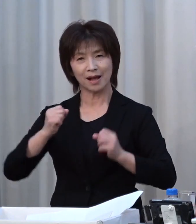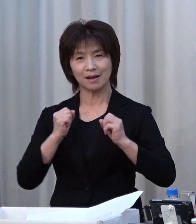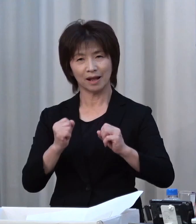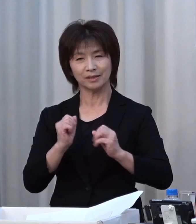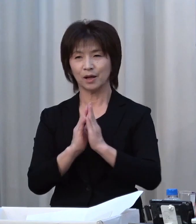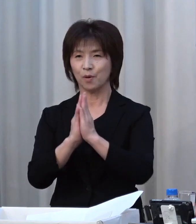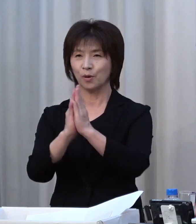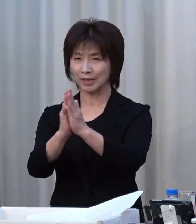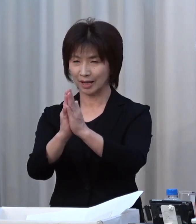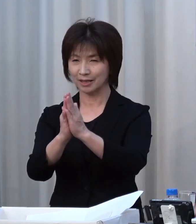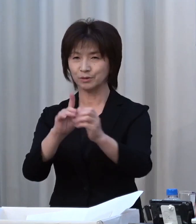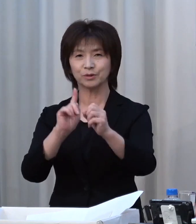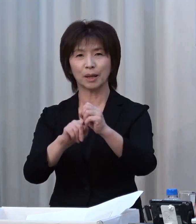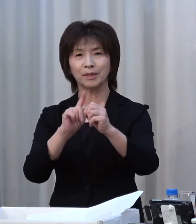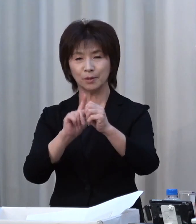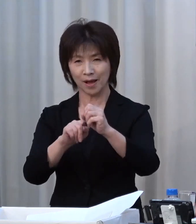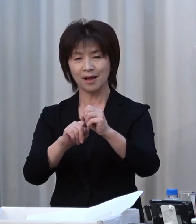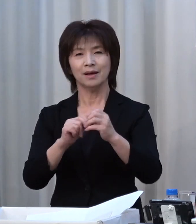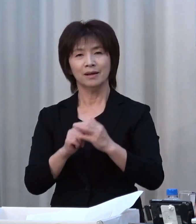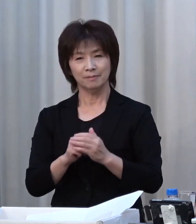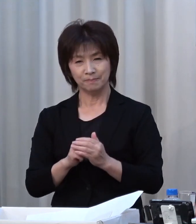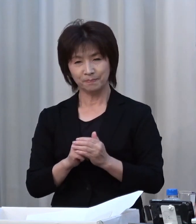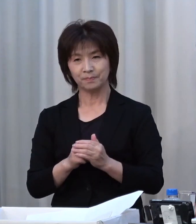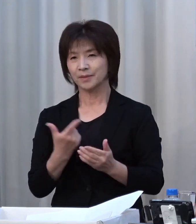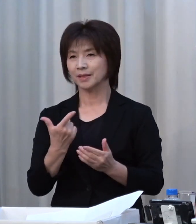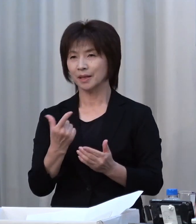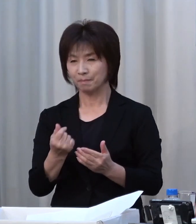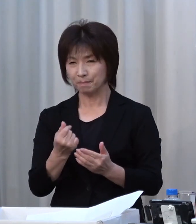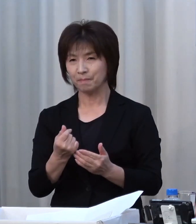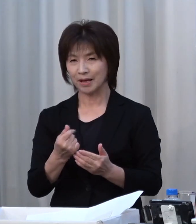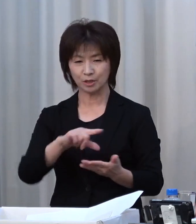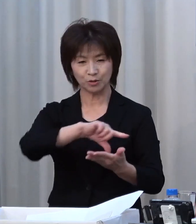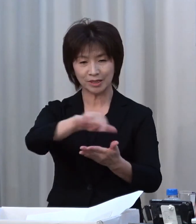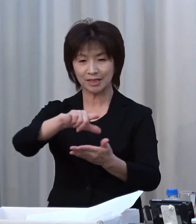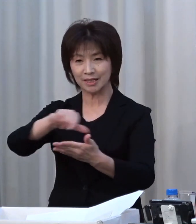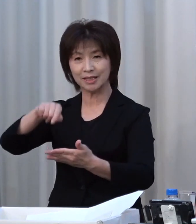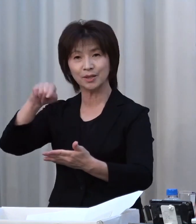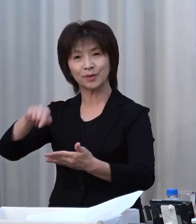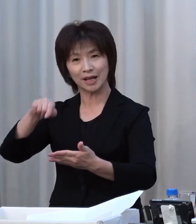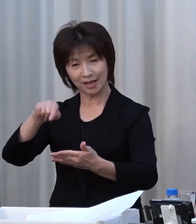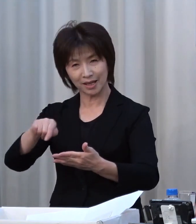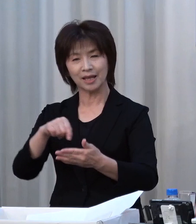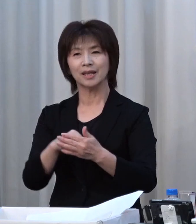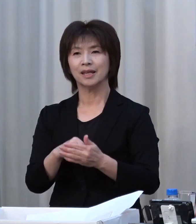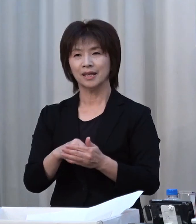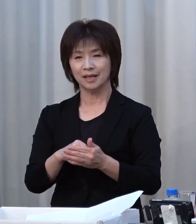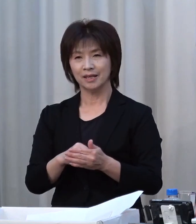願いするためにはね、やっぱりこの各地域で、その